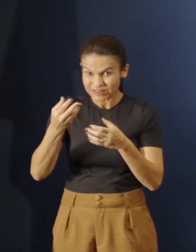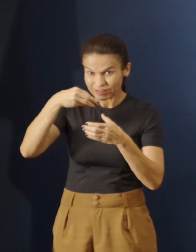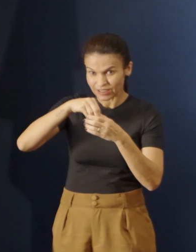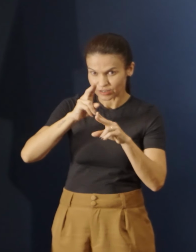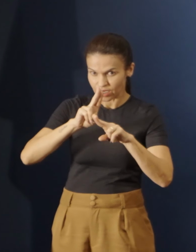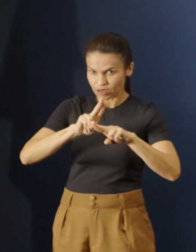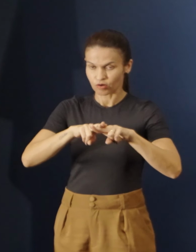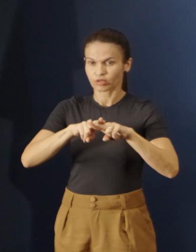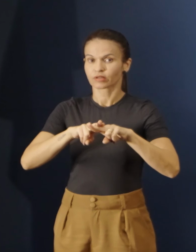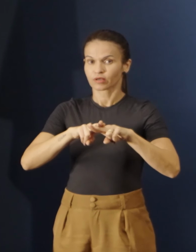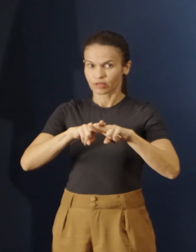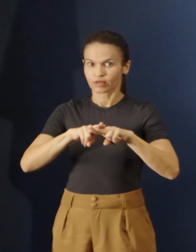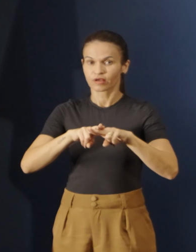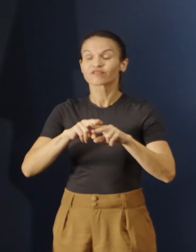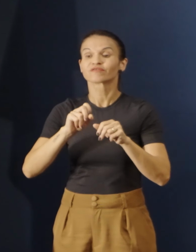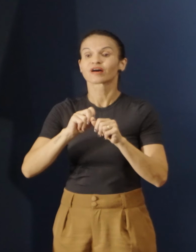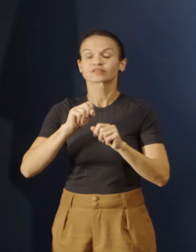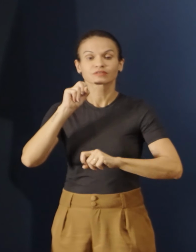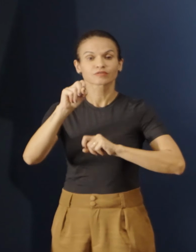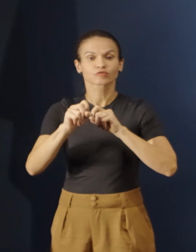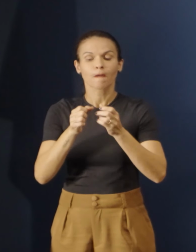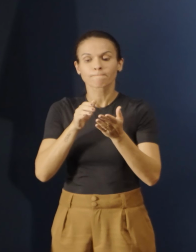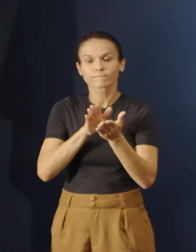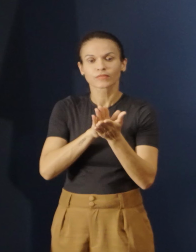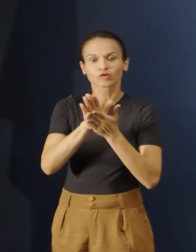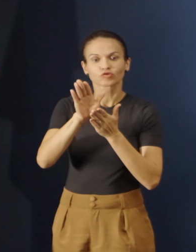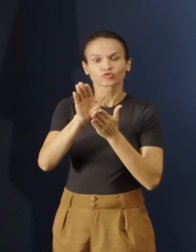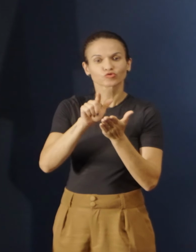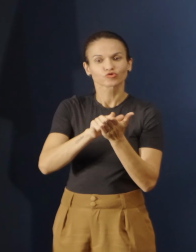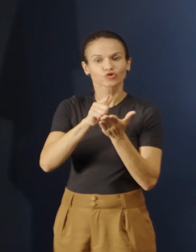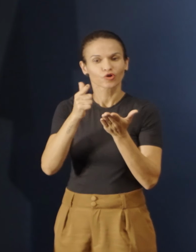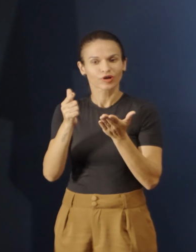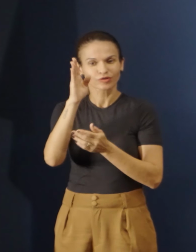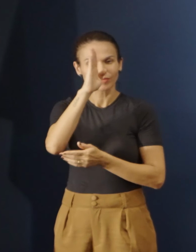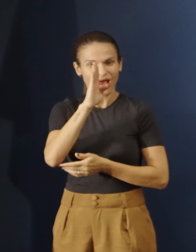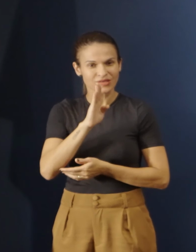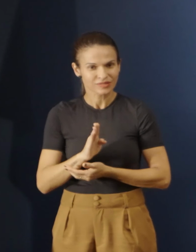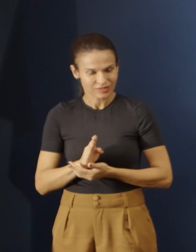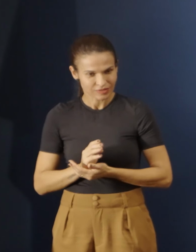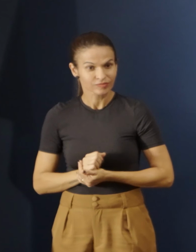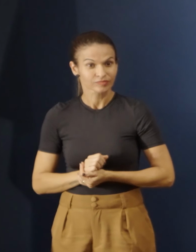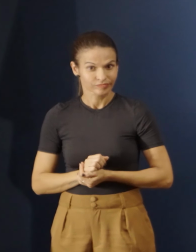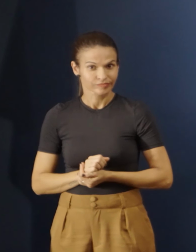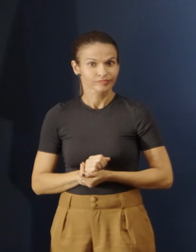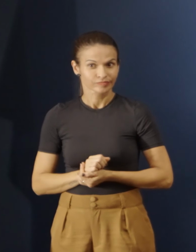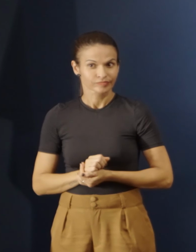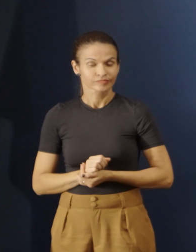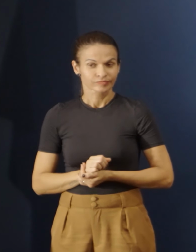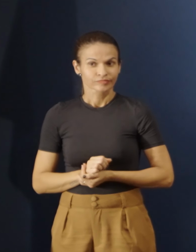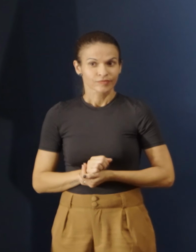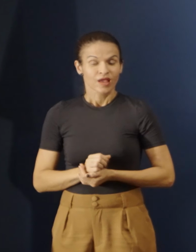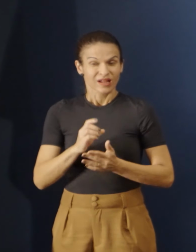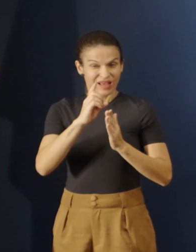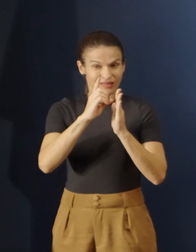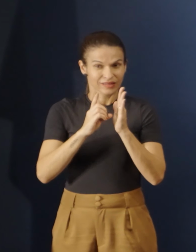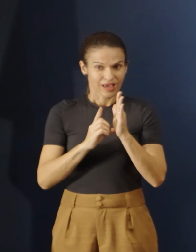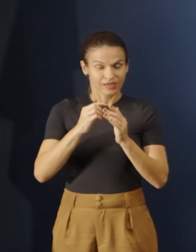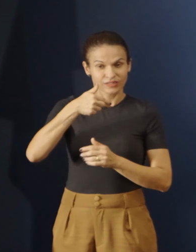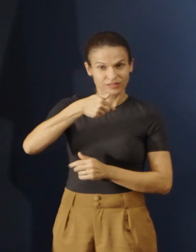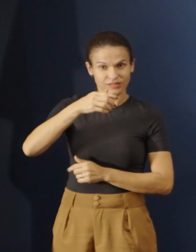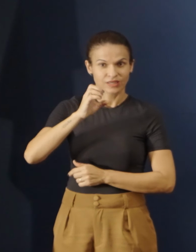cadeia do presídio Tiradentes e fazia o quê? Publicava no Jornal do Brasil. Então, é quando na década de